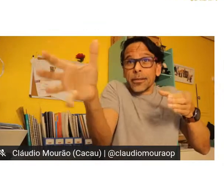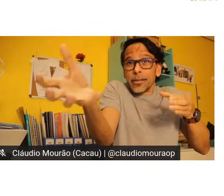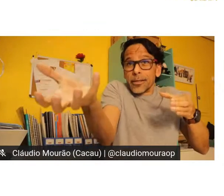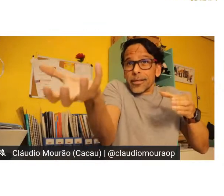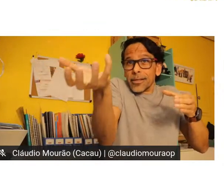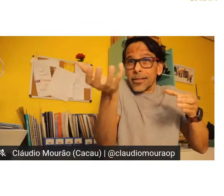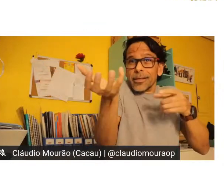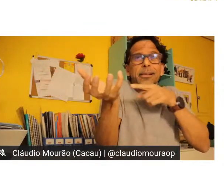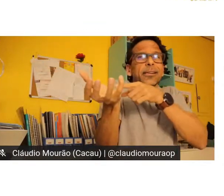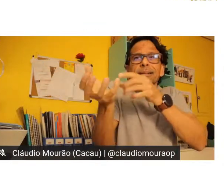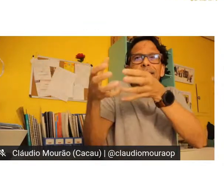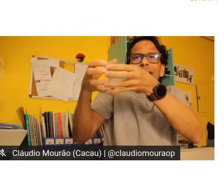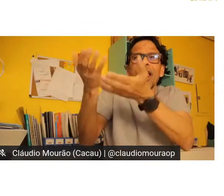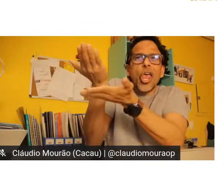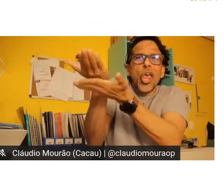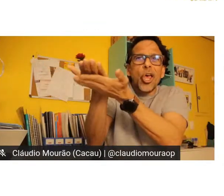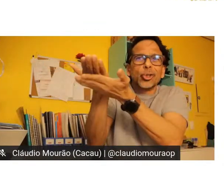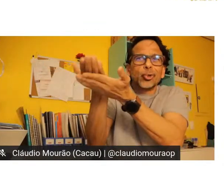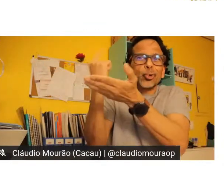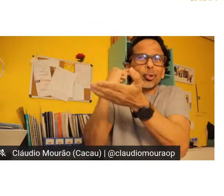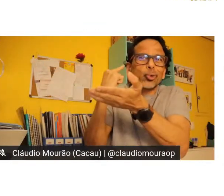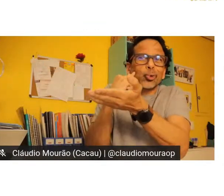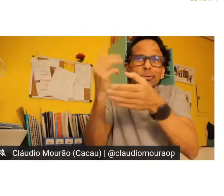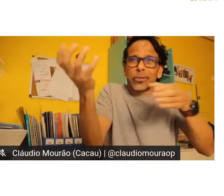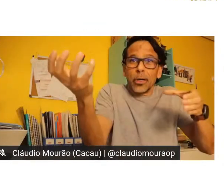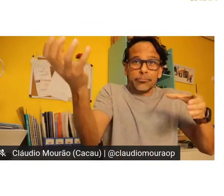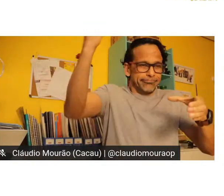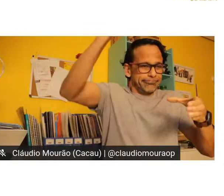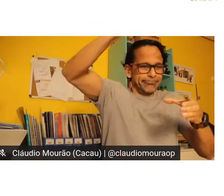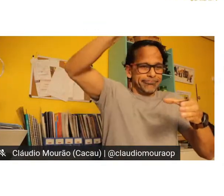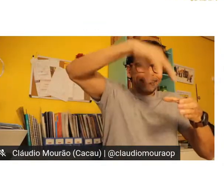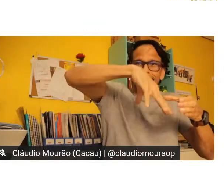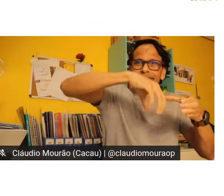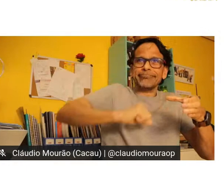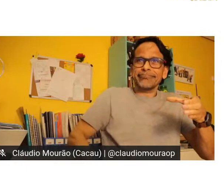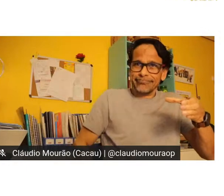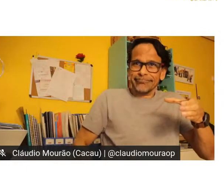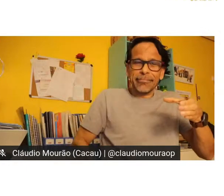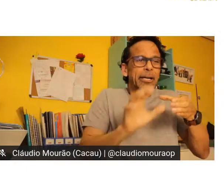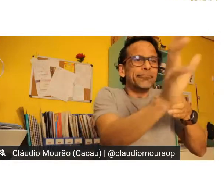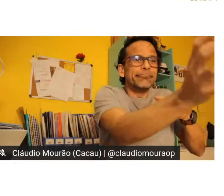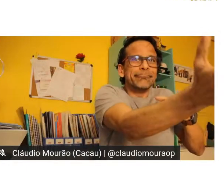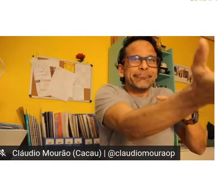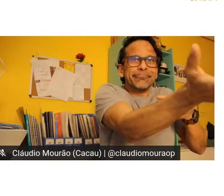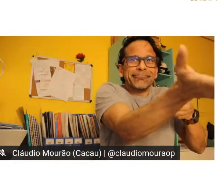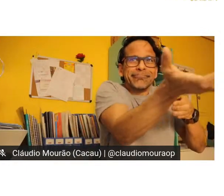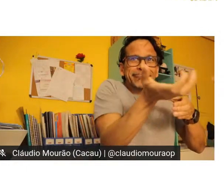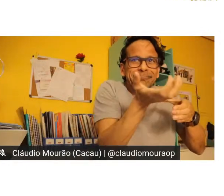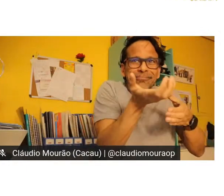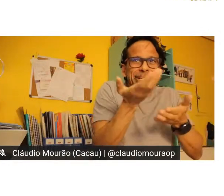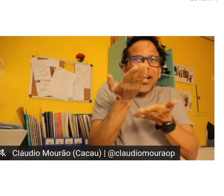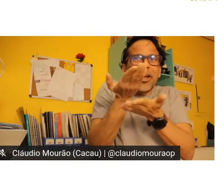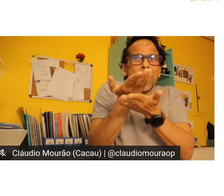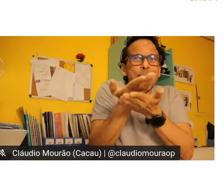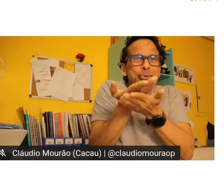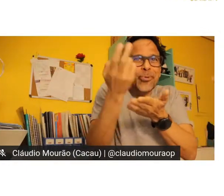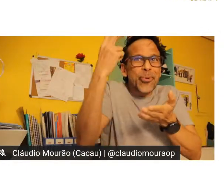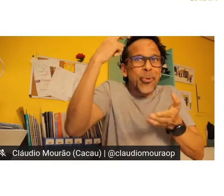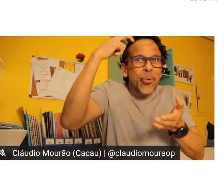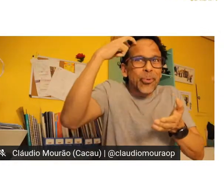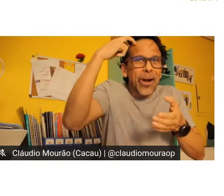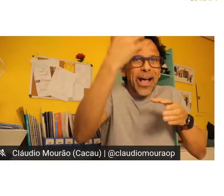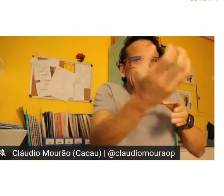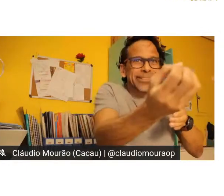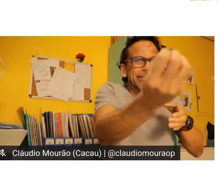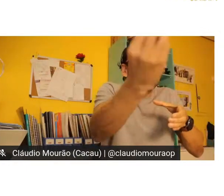é é você precisa pegar ele a fruta comparando ali você colocando no liquidificador